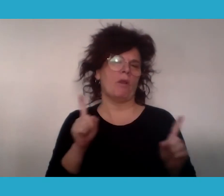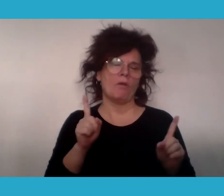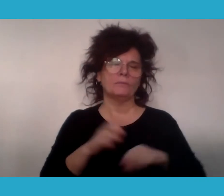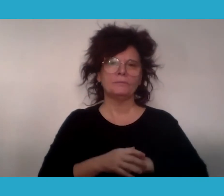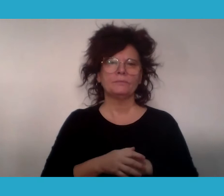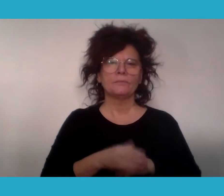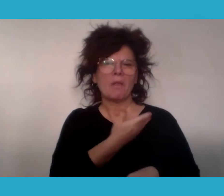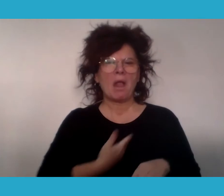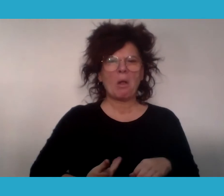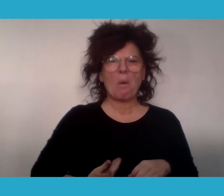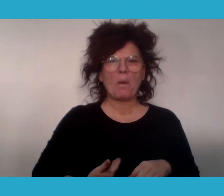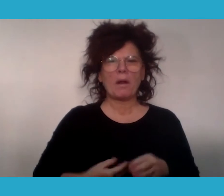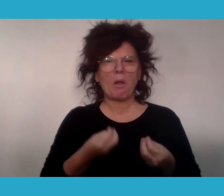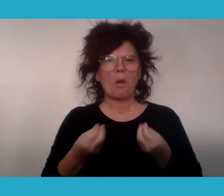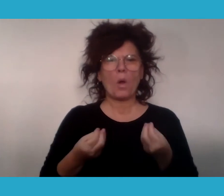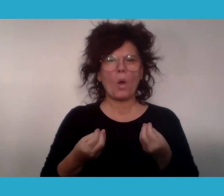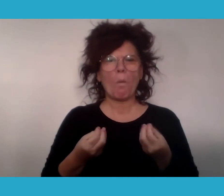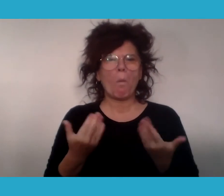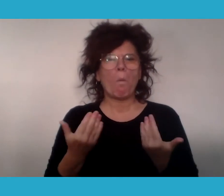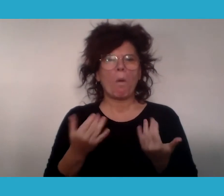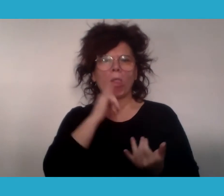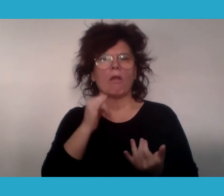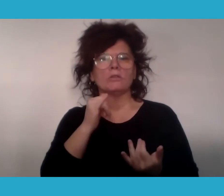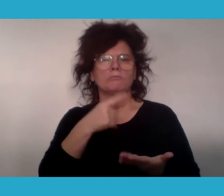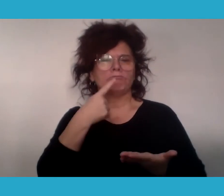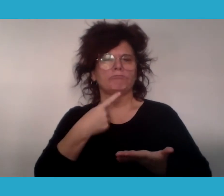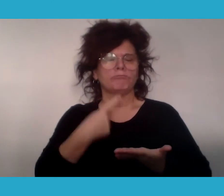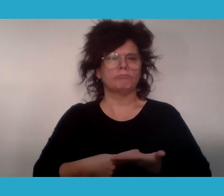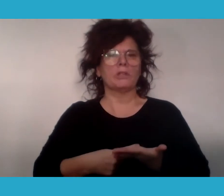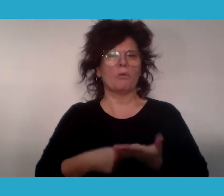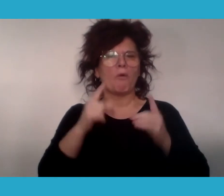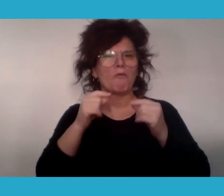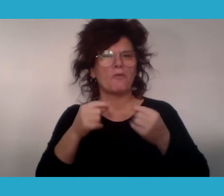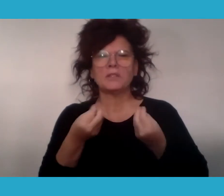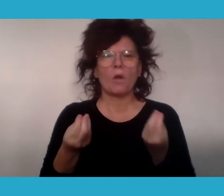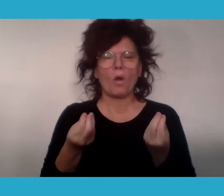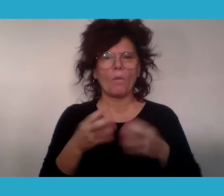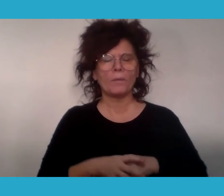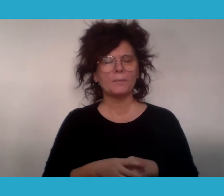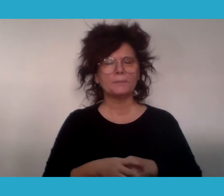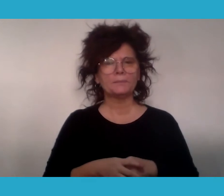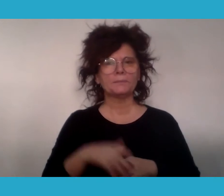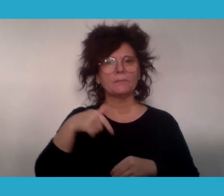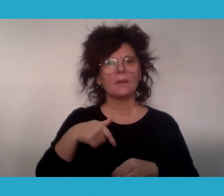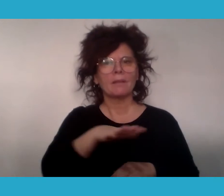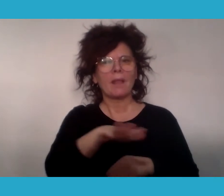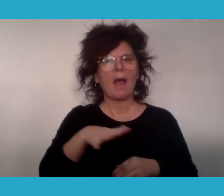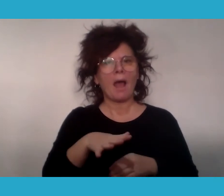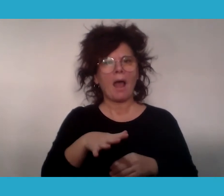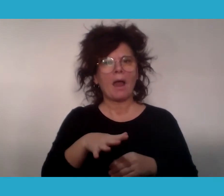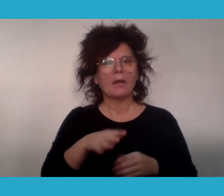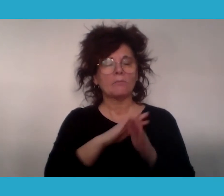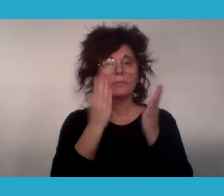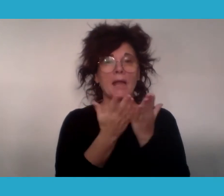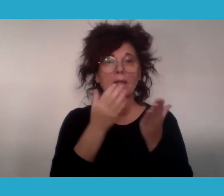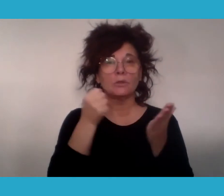qué lo lleva al gobernador entonces a asegurar que una fecha estimativa para la obra. Esta área aprobó el estudio de impacto